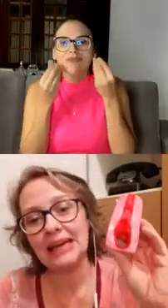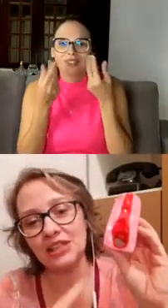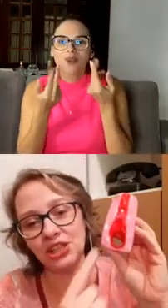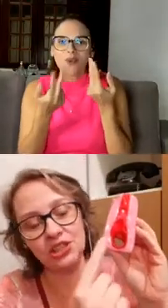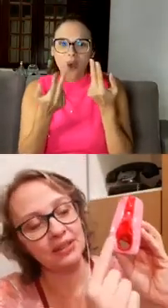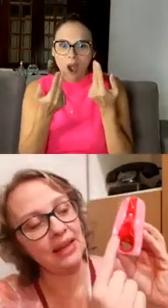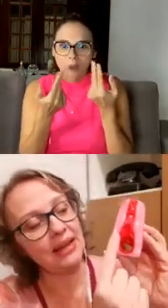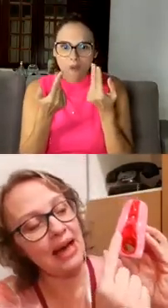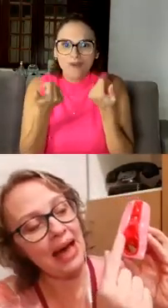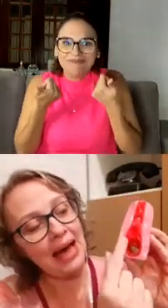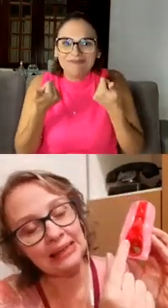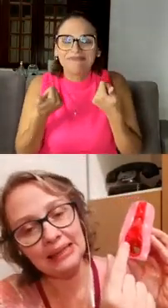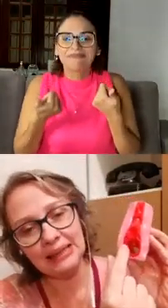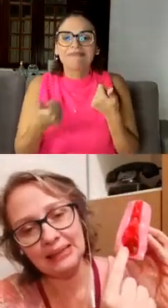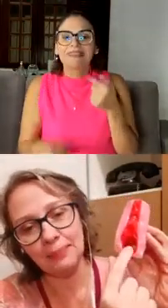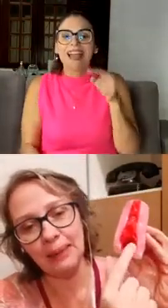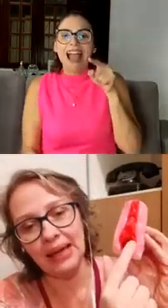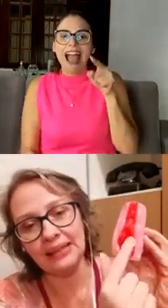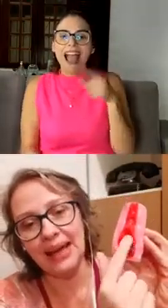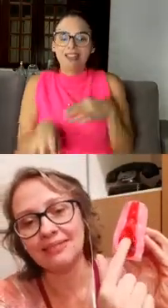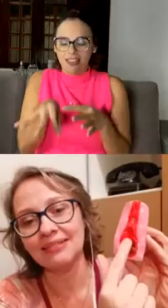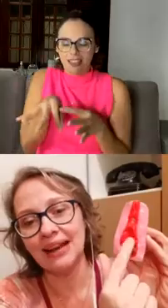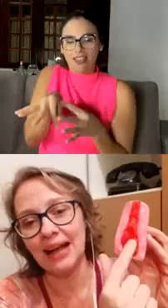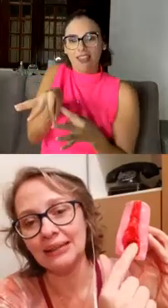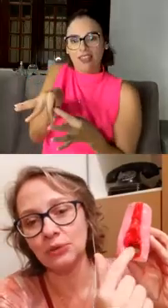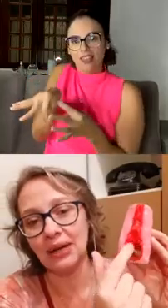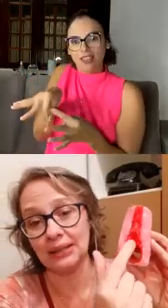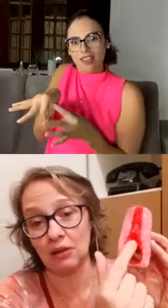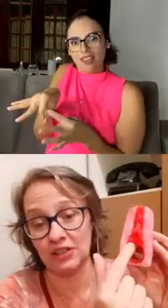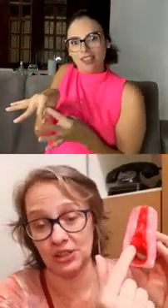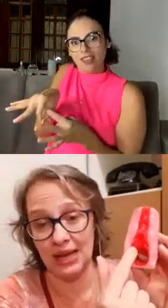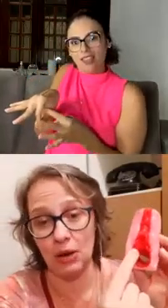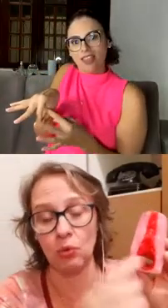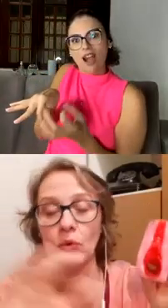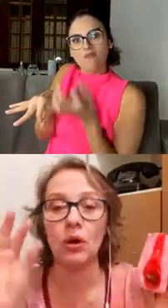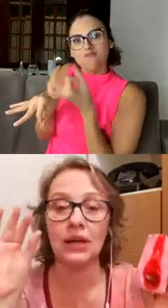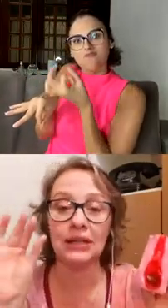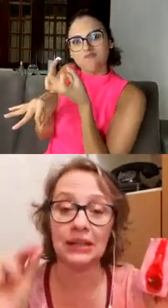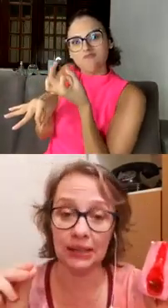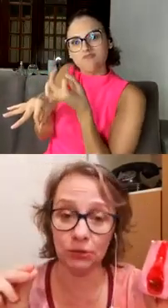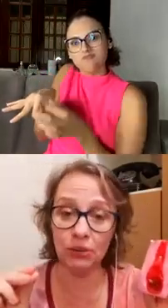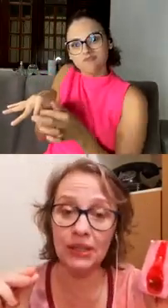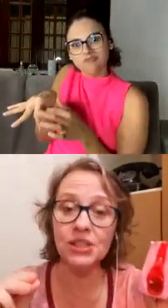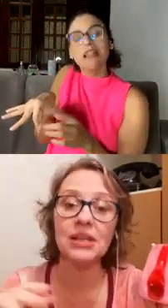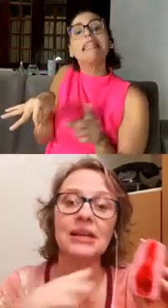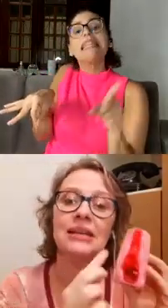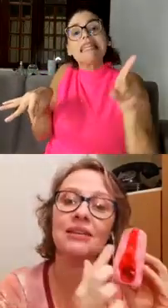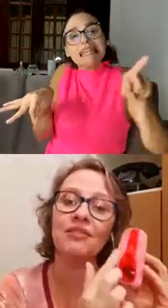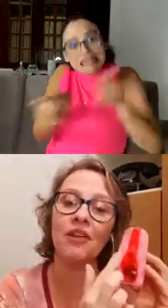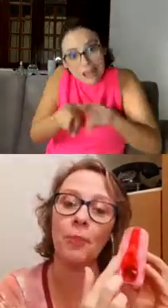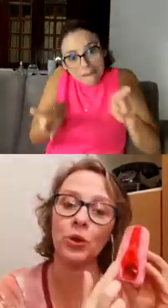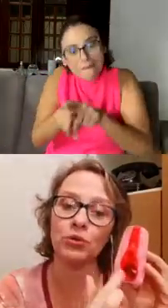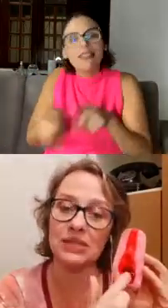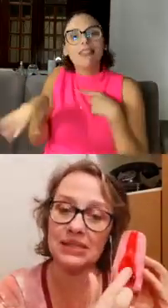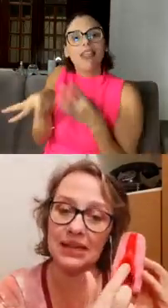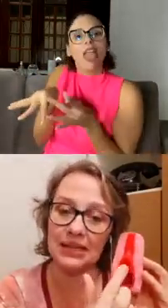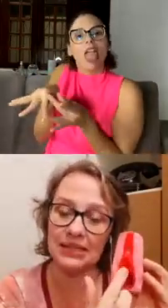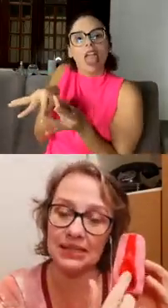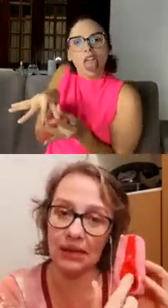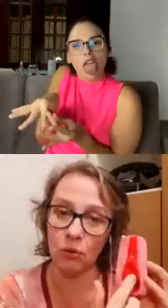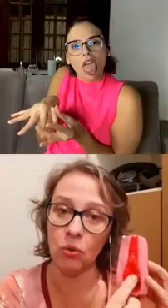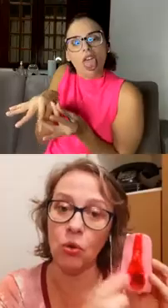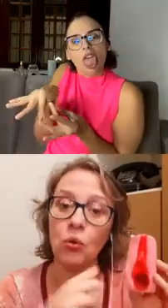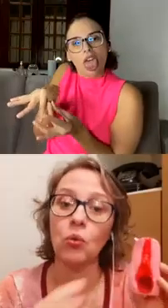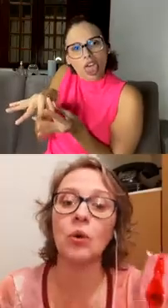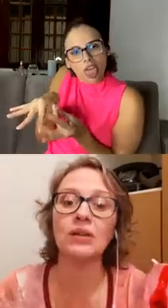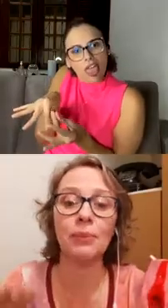E a gente tem aqui também, na entrada do canal vaginal, glândulas que vão produzir